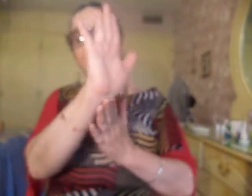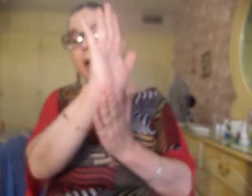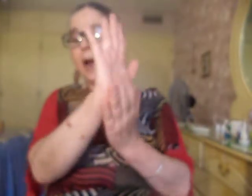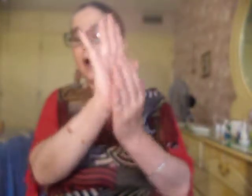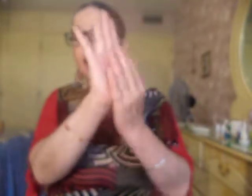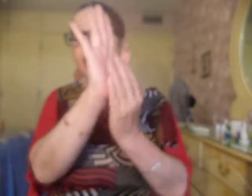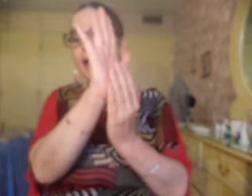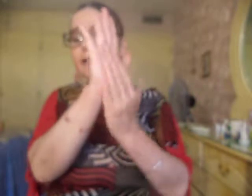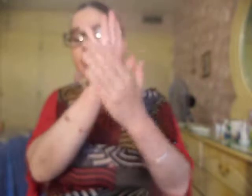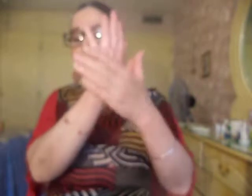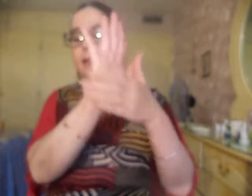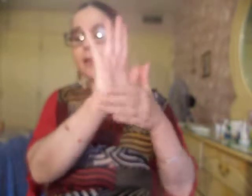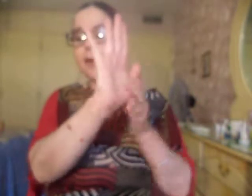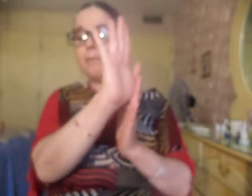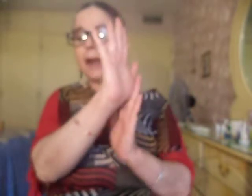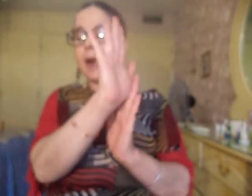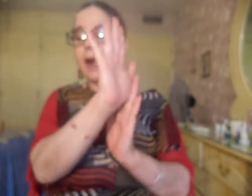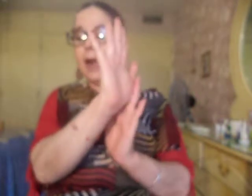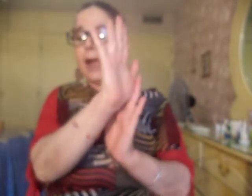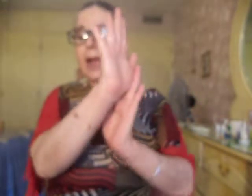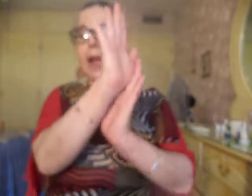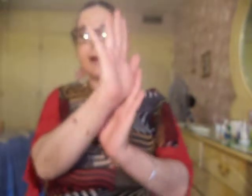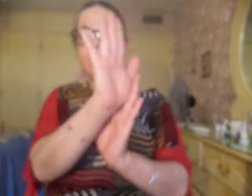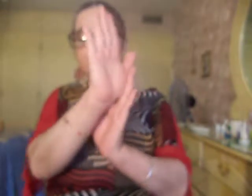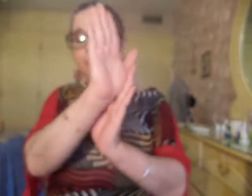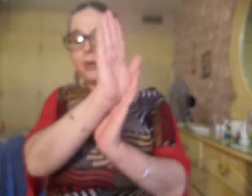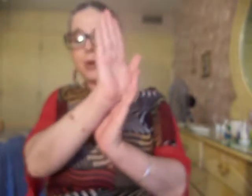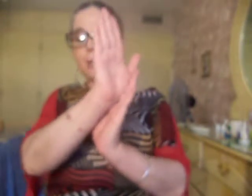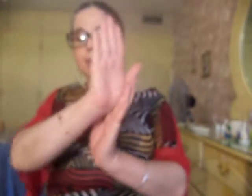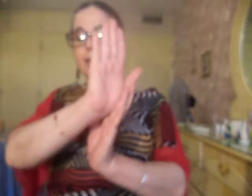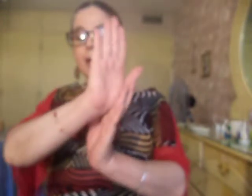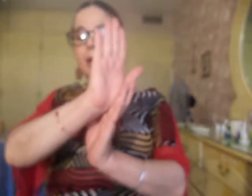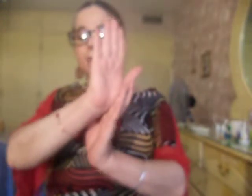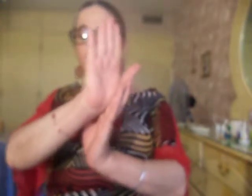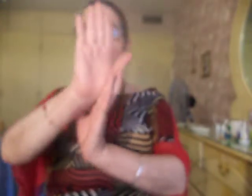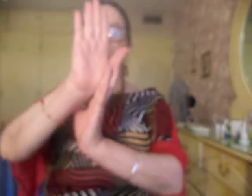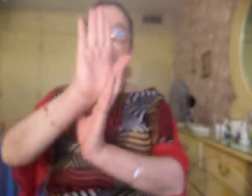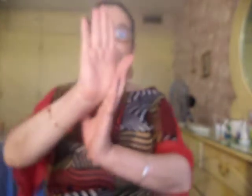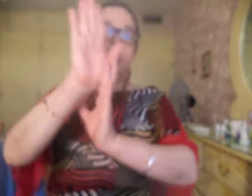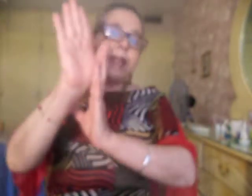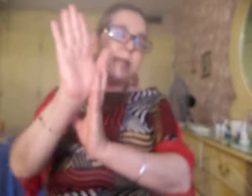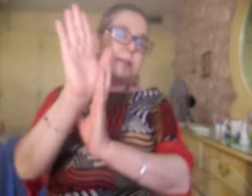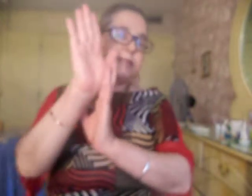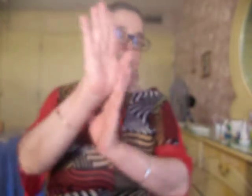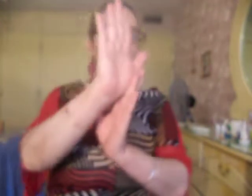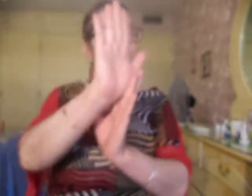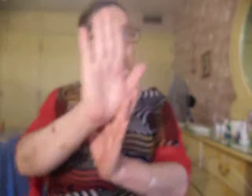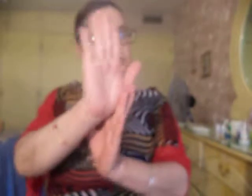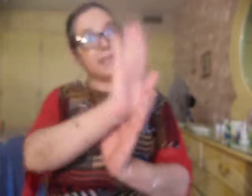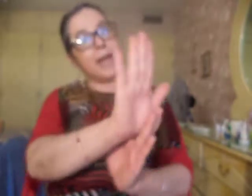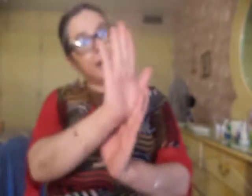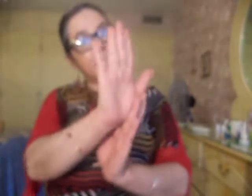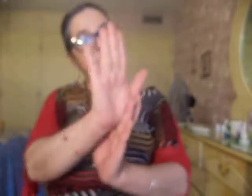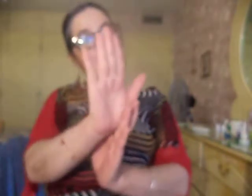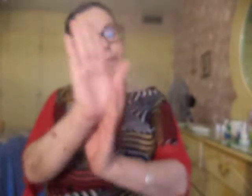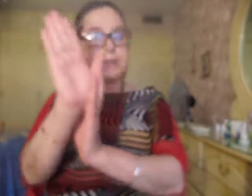para esta cantidad para carne, pollo, pescado. Y si no comes carne, pollo,